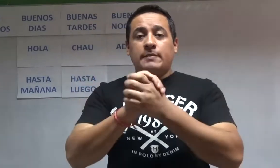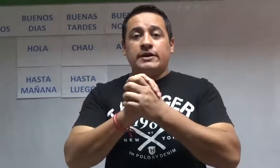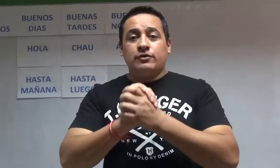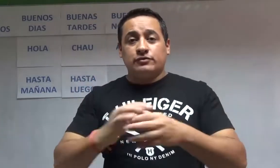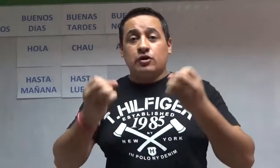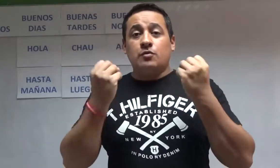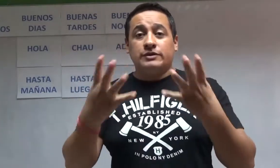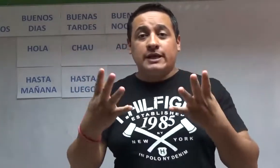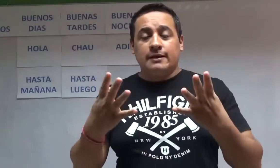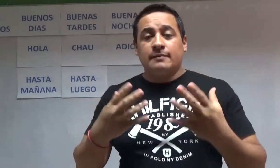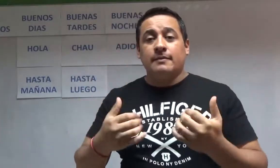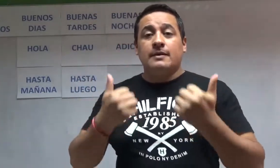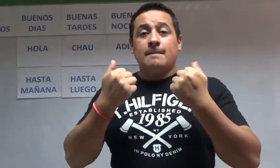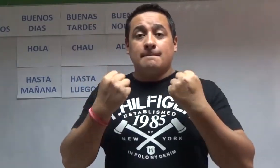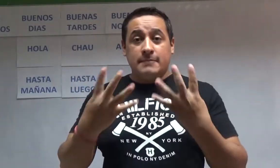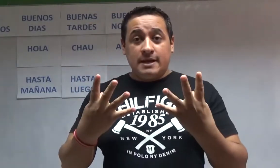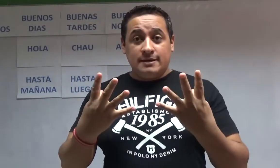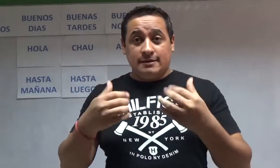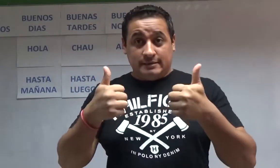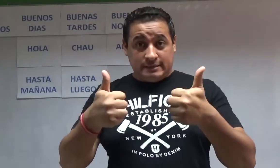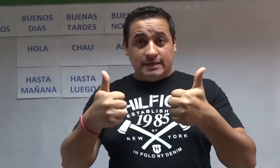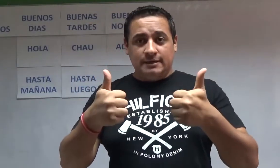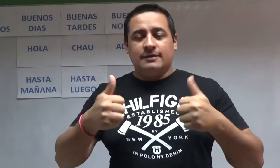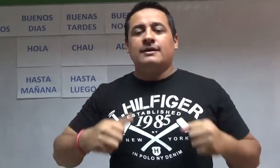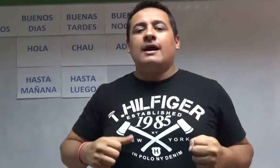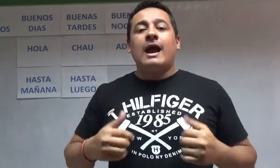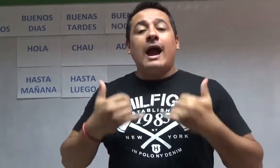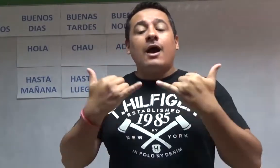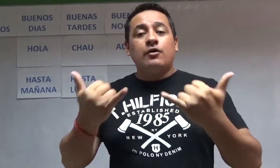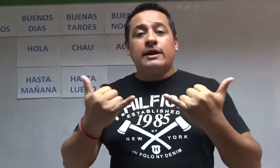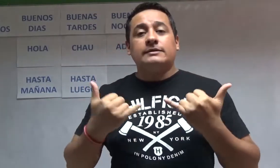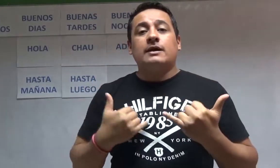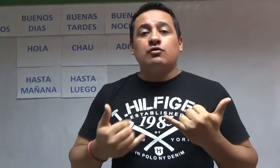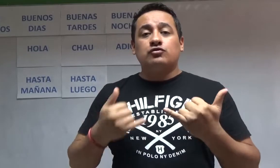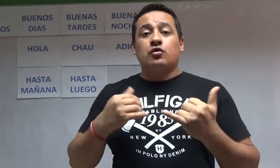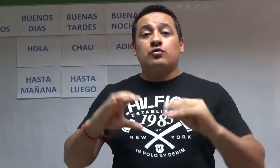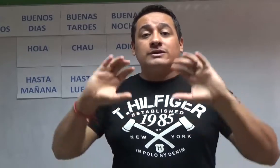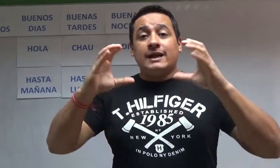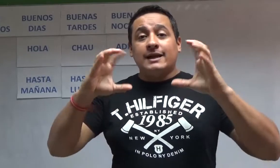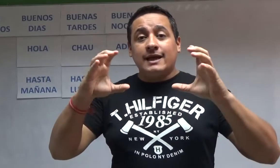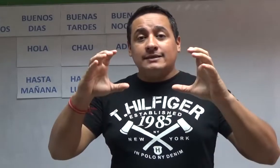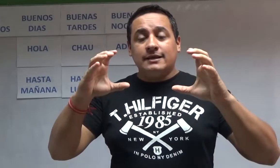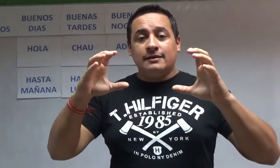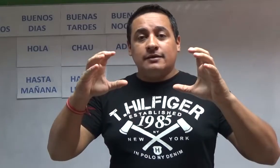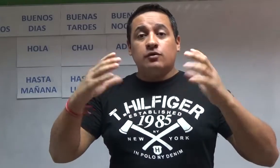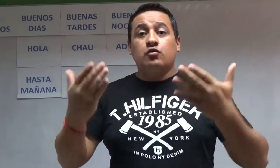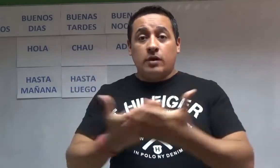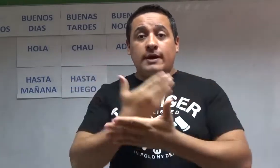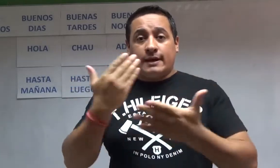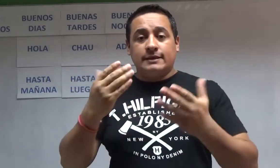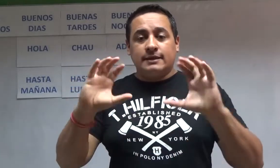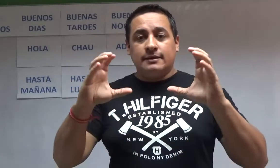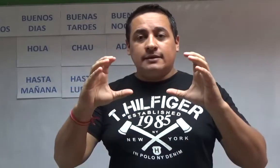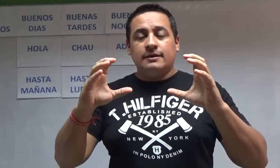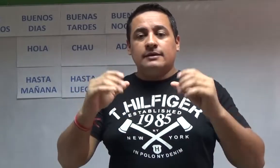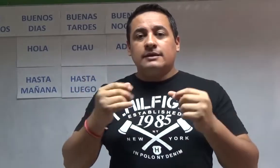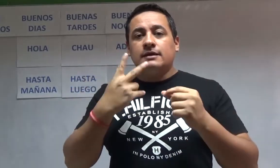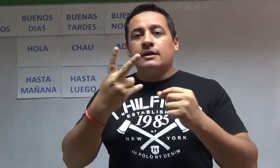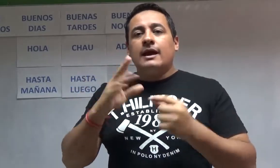Hola amigos, ¿cómo están? ¿Bien? ¿Sí? Ahora estamos con nuestra clase, nueva clase, ¿sí? En